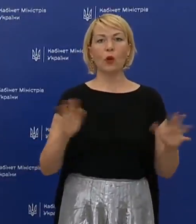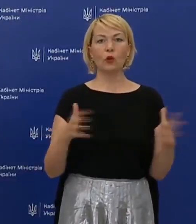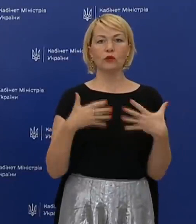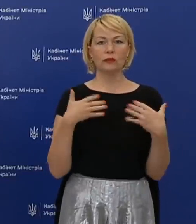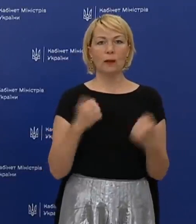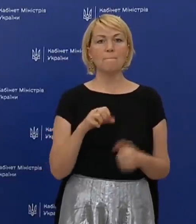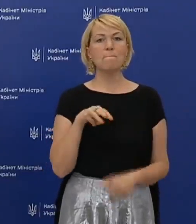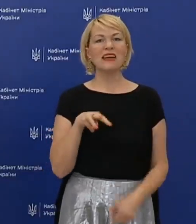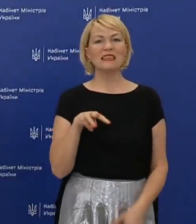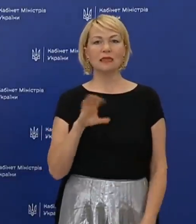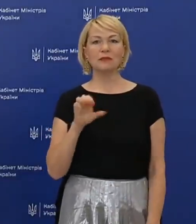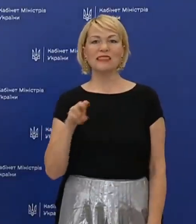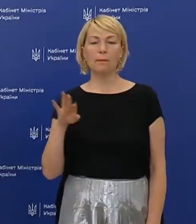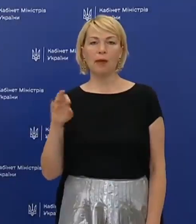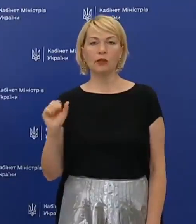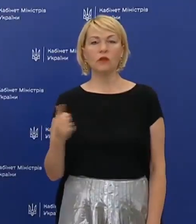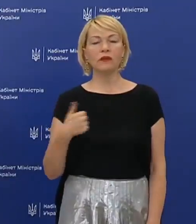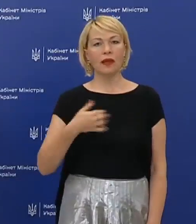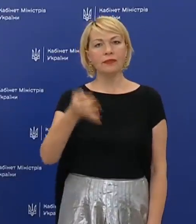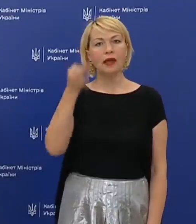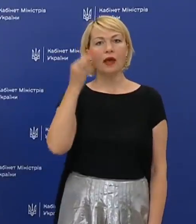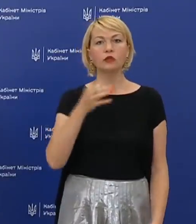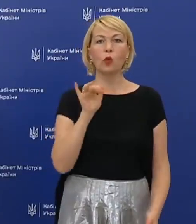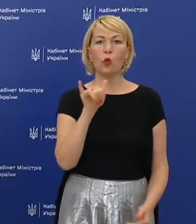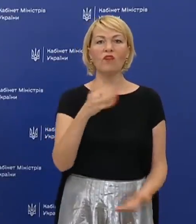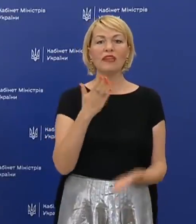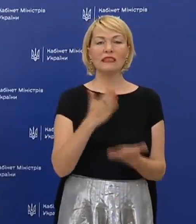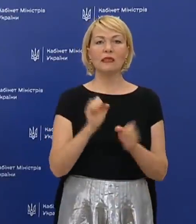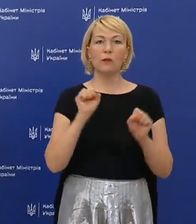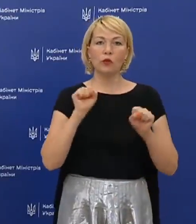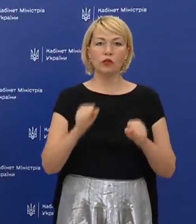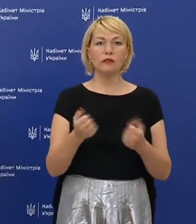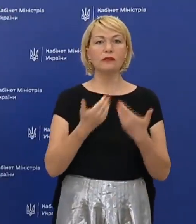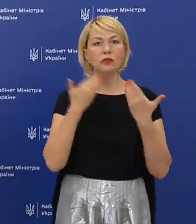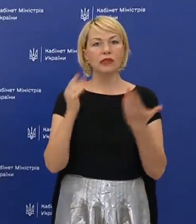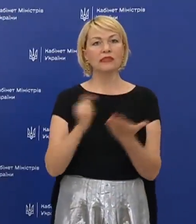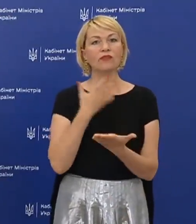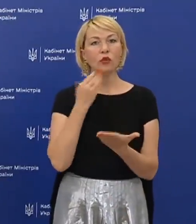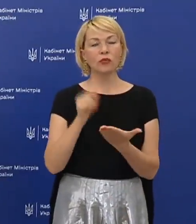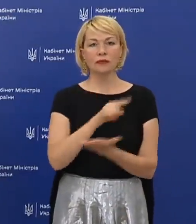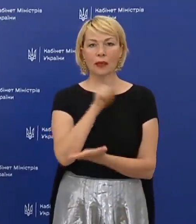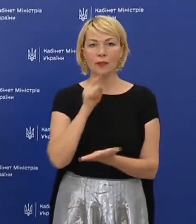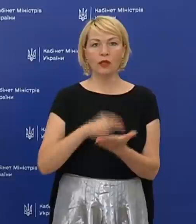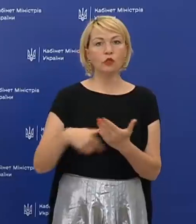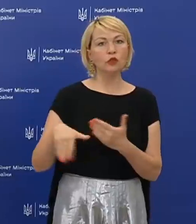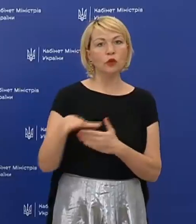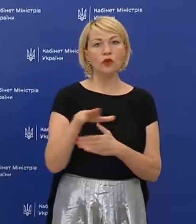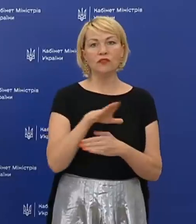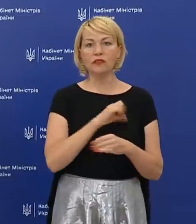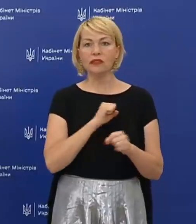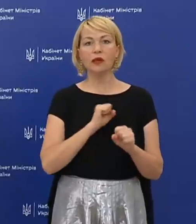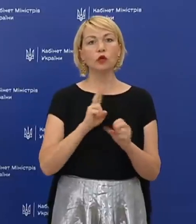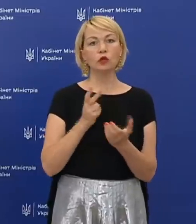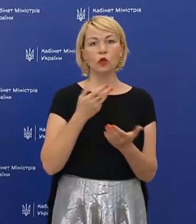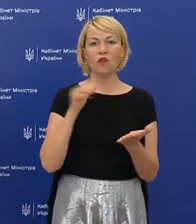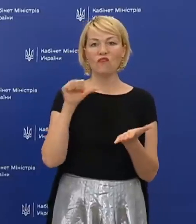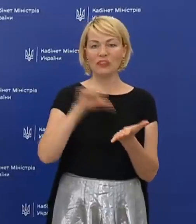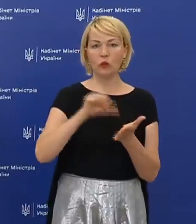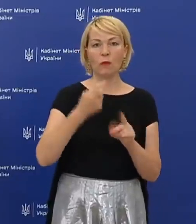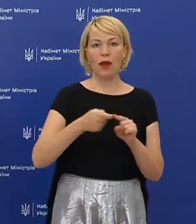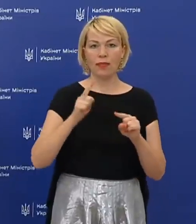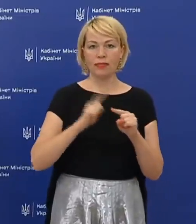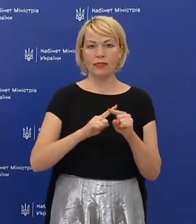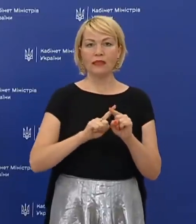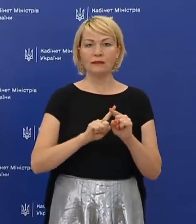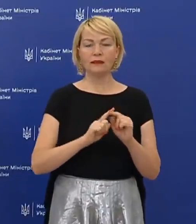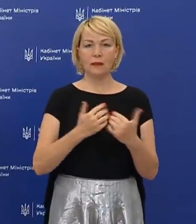здоров'я Максим Степанов. Я нагадую, що у вас є можливість поставити свої запитання до усіх спікерів, які виступають на цій панелі,